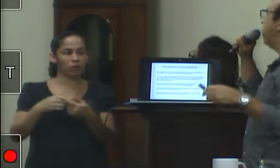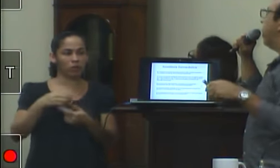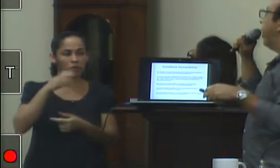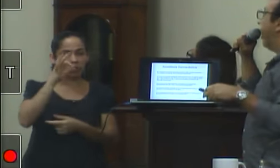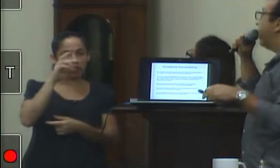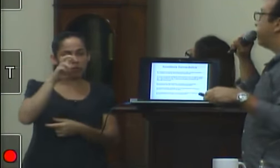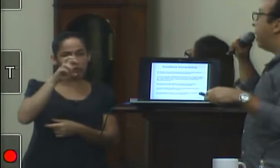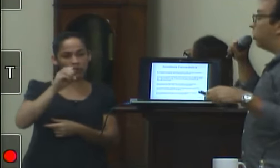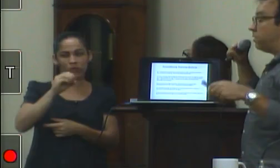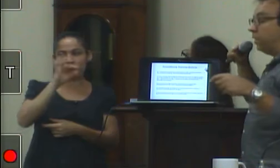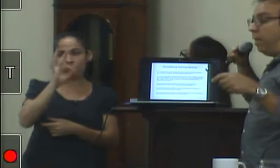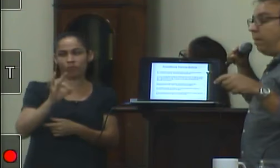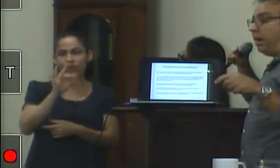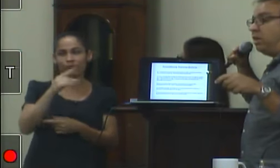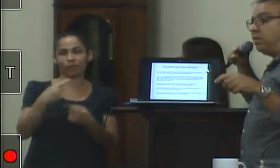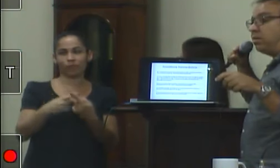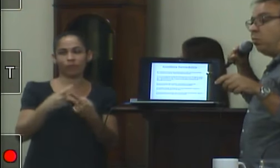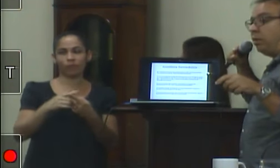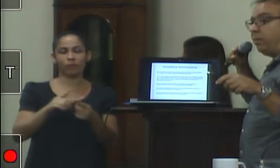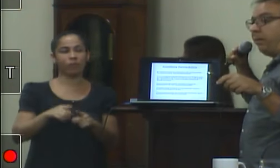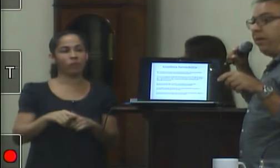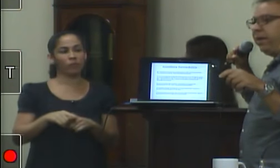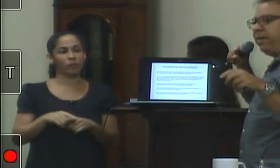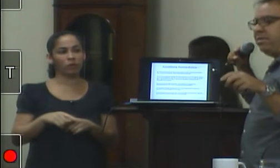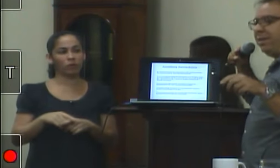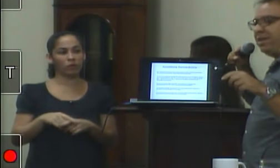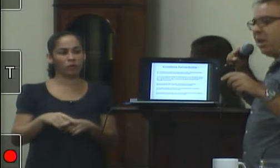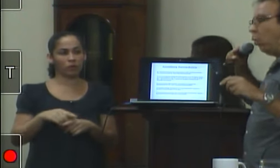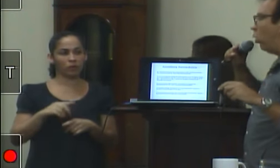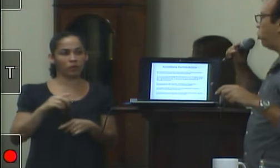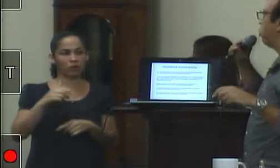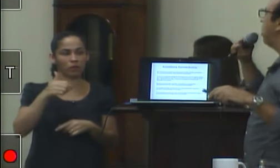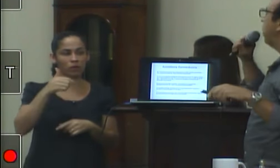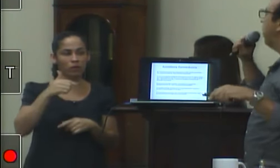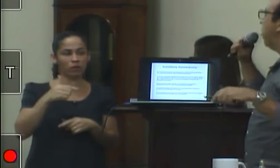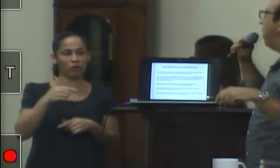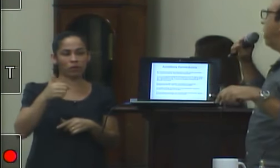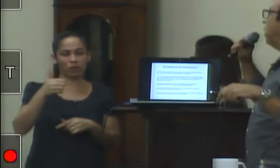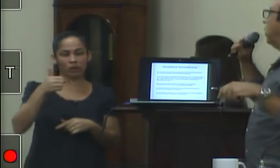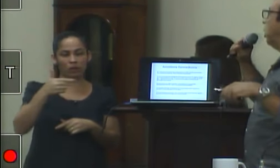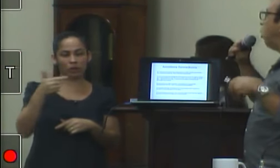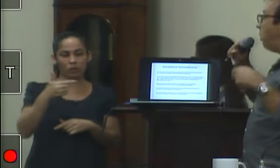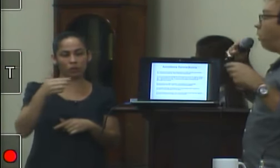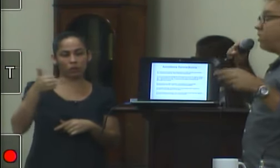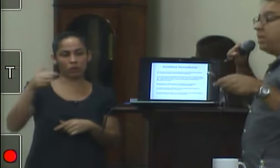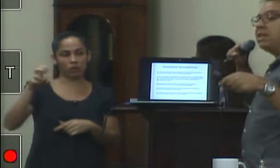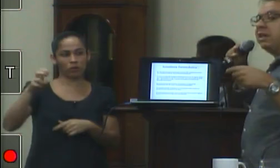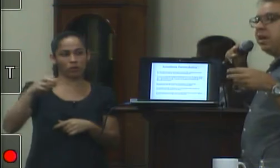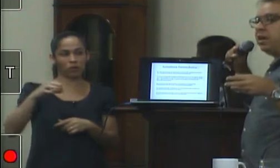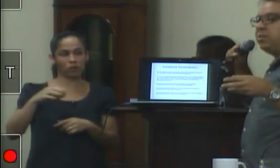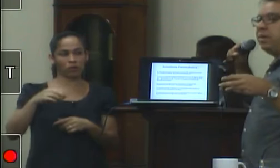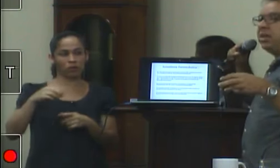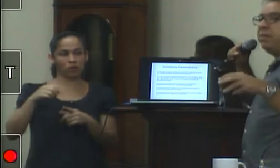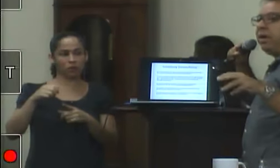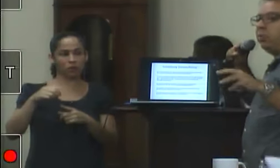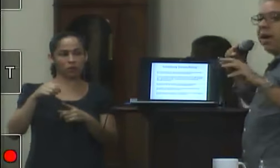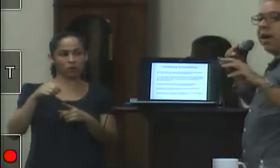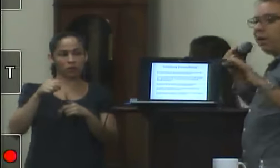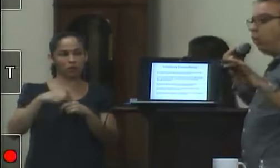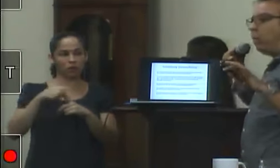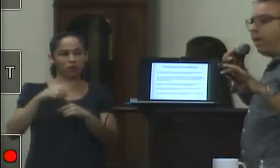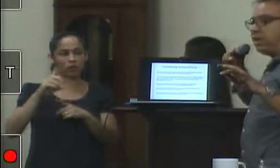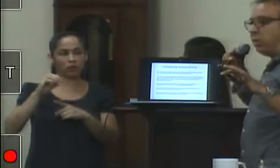50%. Ressalta-se que a partir da segunda quinzena de agosto, né, chegou uma quantidade grande de